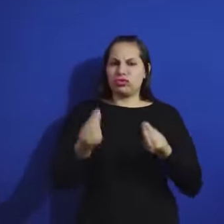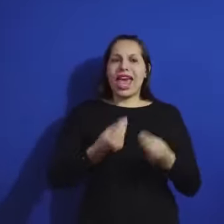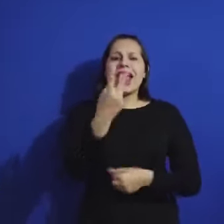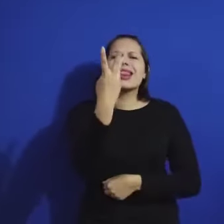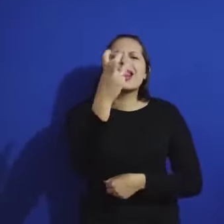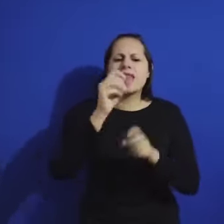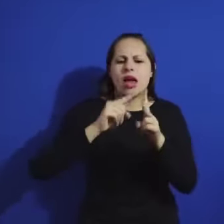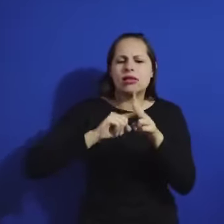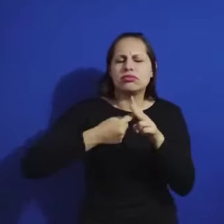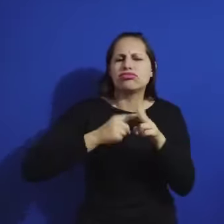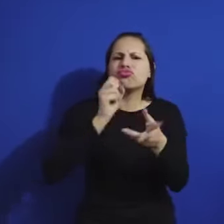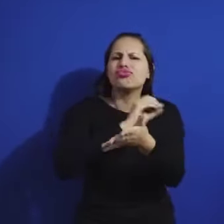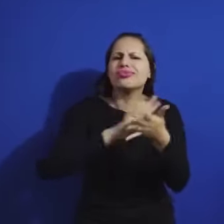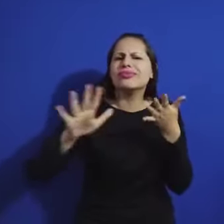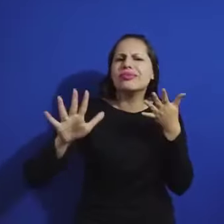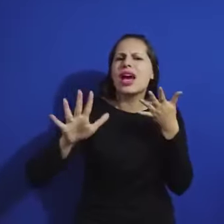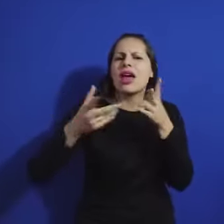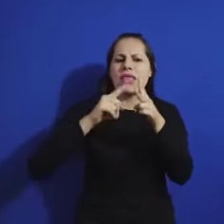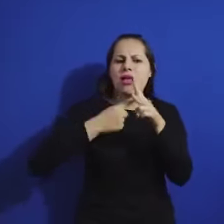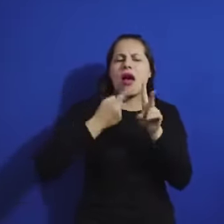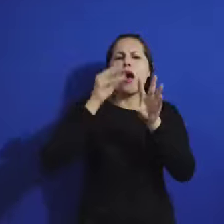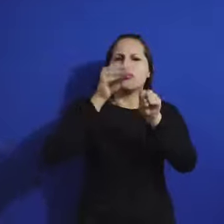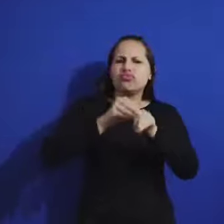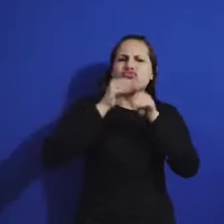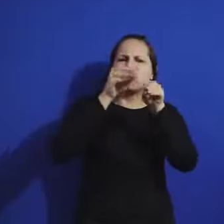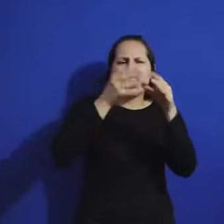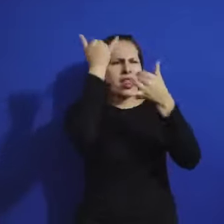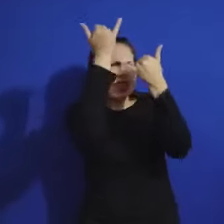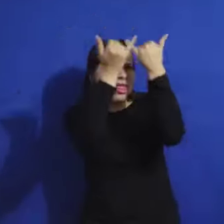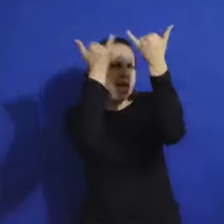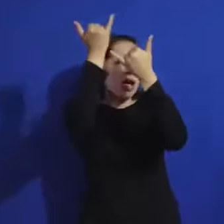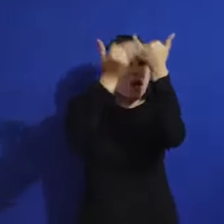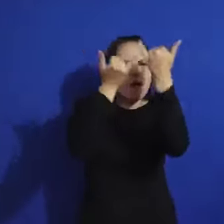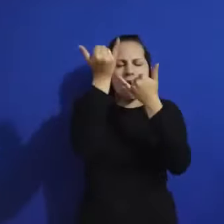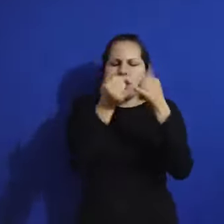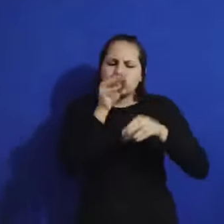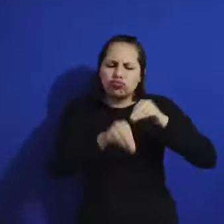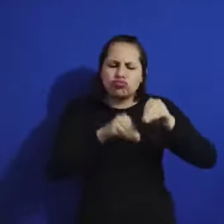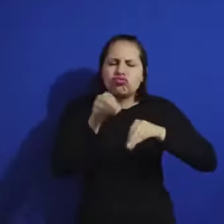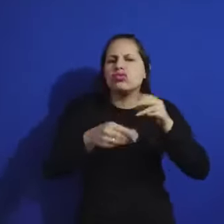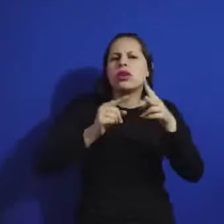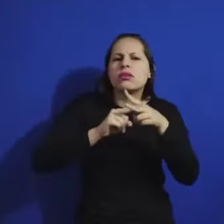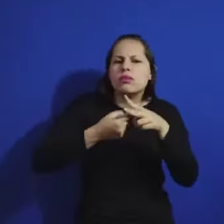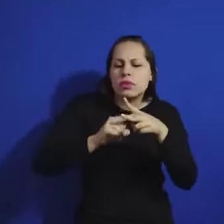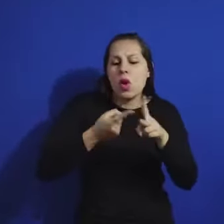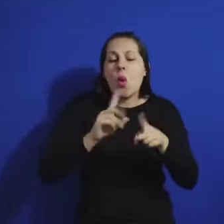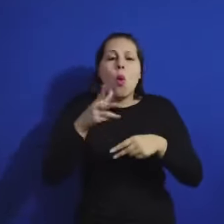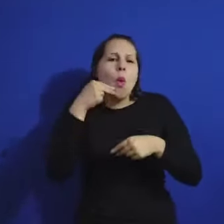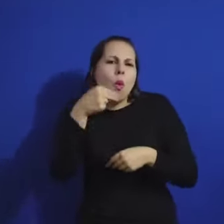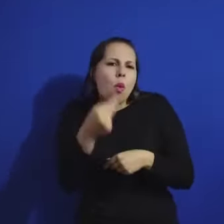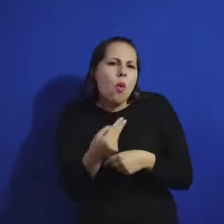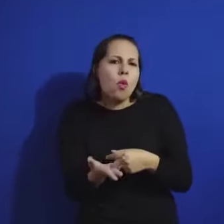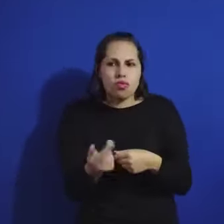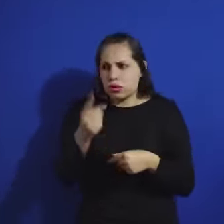gratuitos de escritura creativa con el fin de darles bases narrativas a todos aquellos interesados en participar cómo